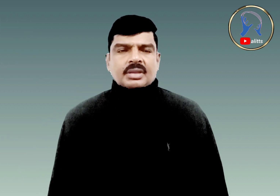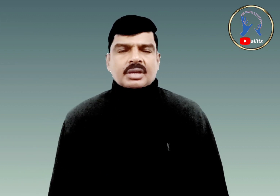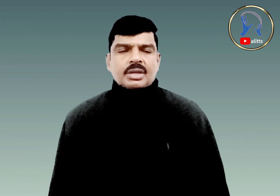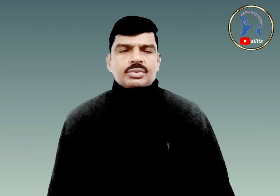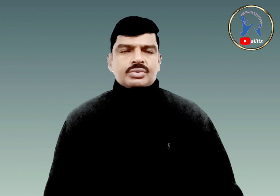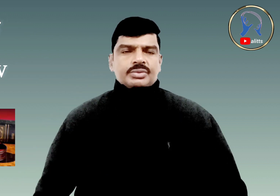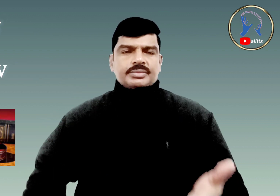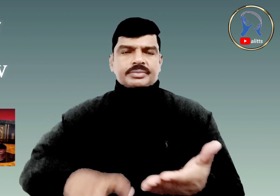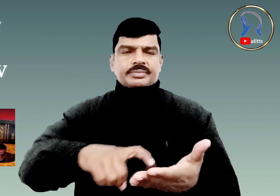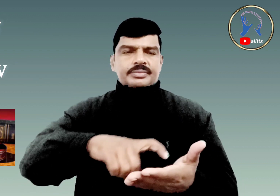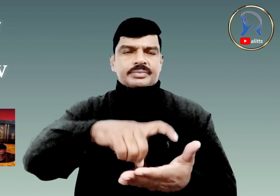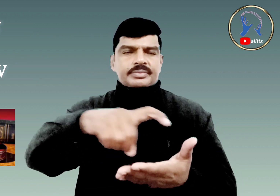कानून,